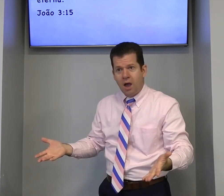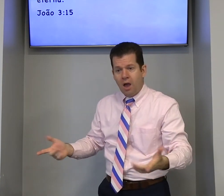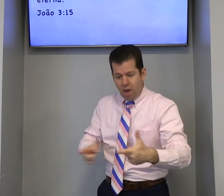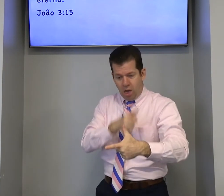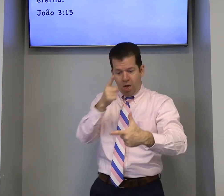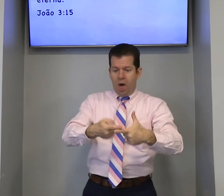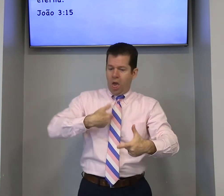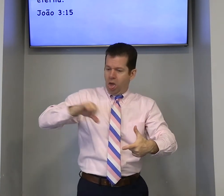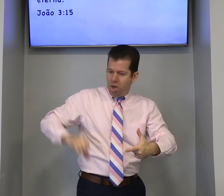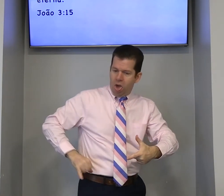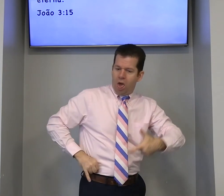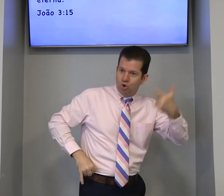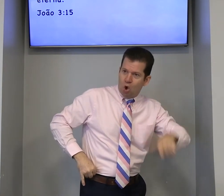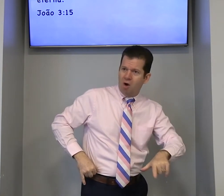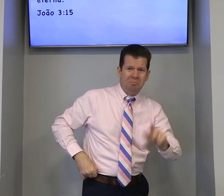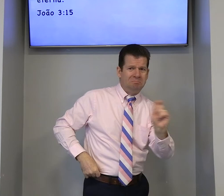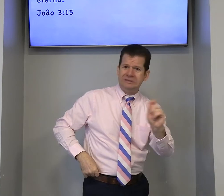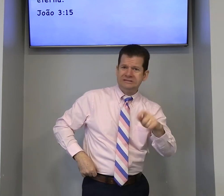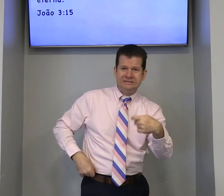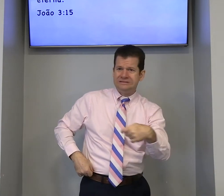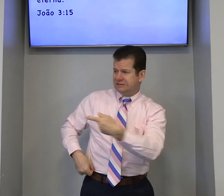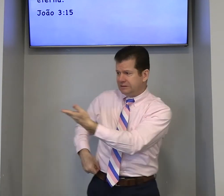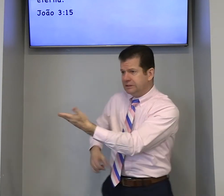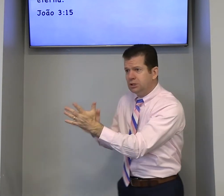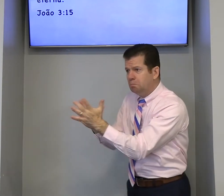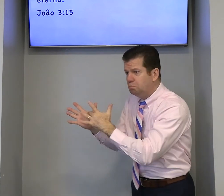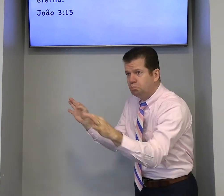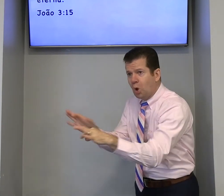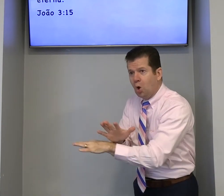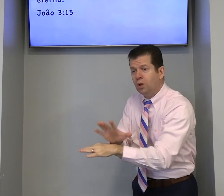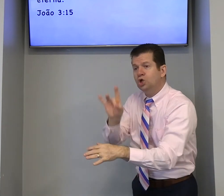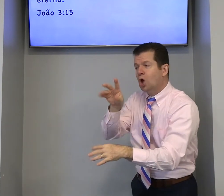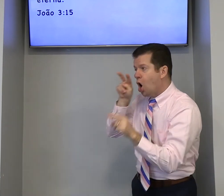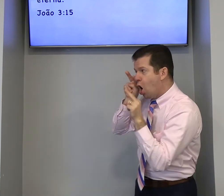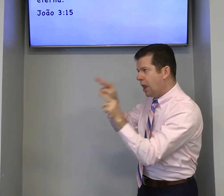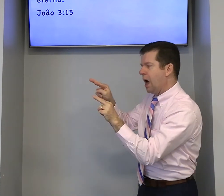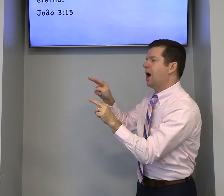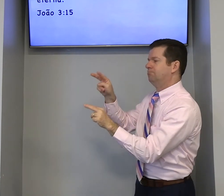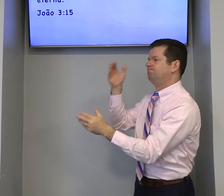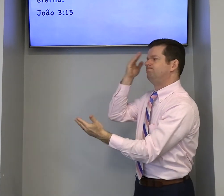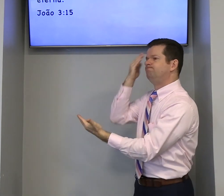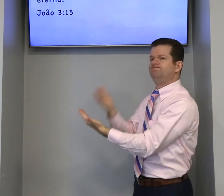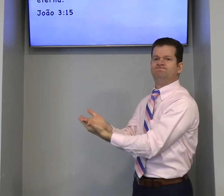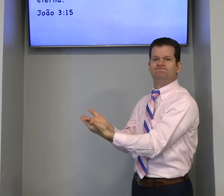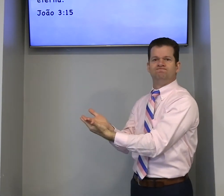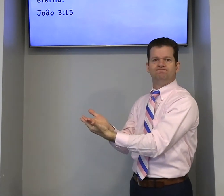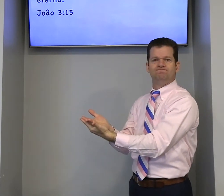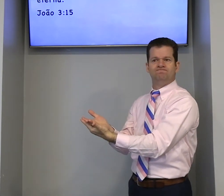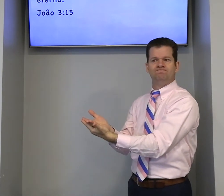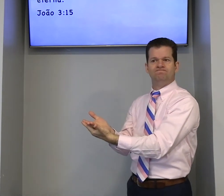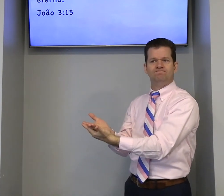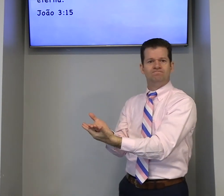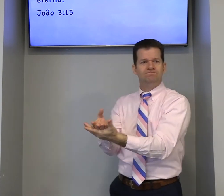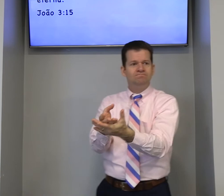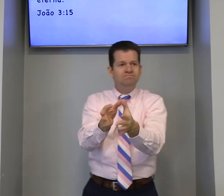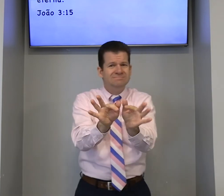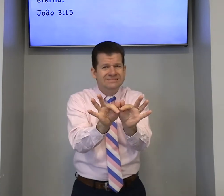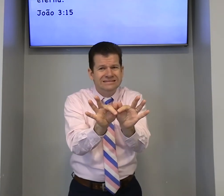a mesma coisa para nós, para sermos perdoados do pecado, precisa crer em Jesus, olhar em Jesus.